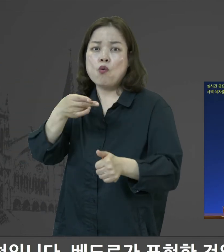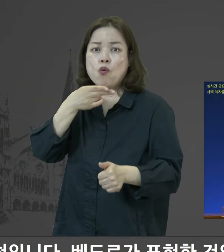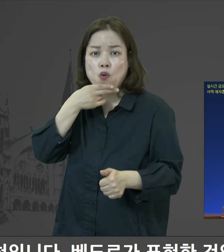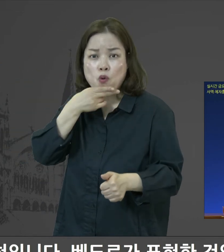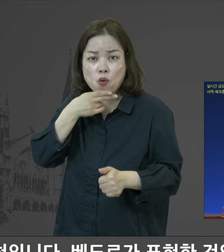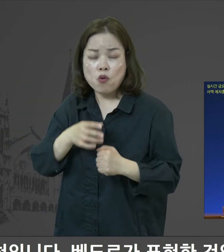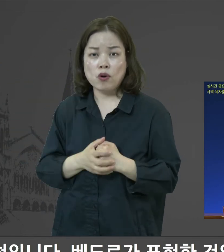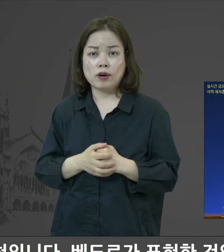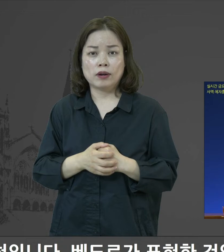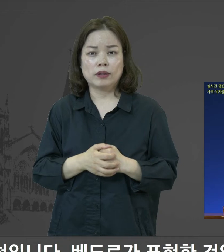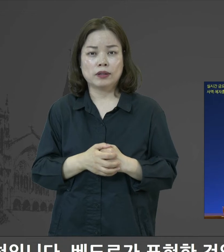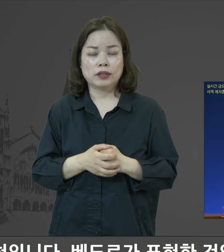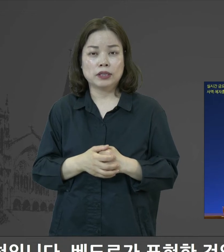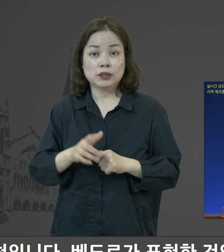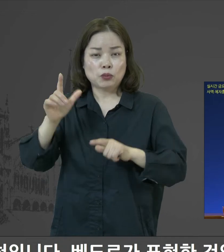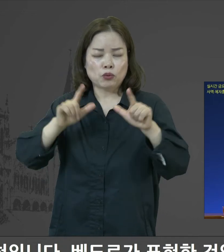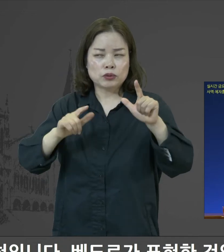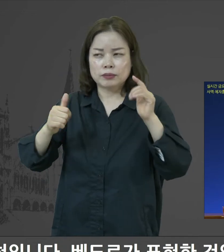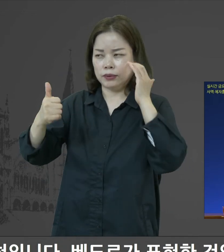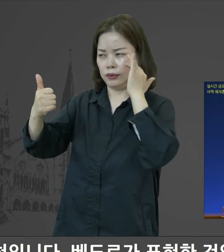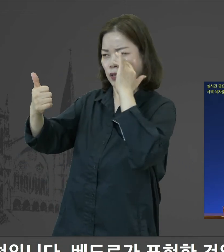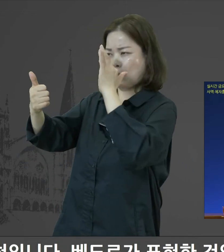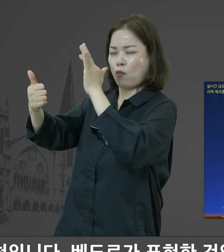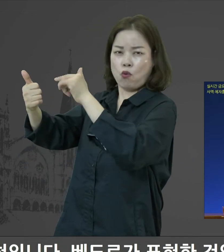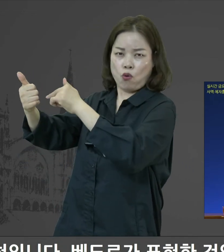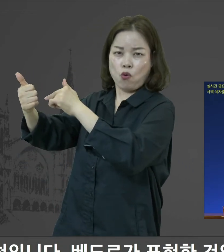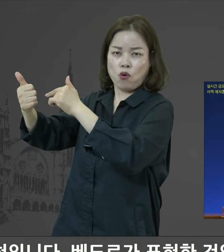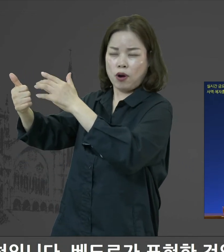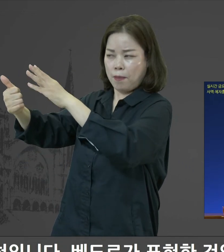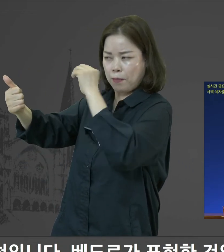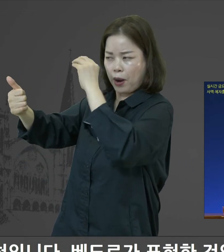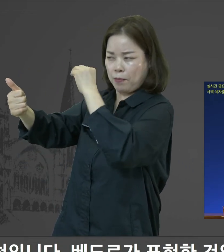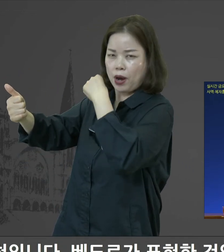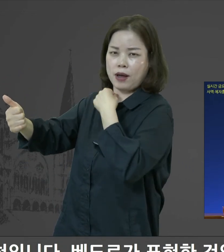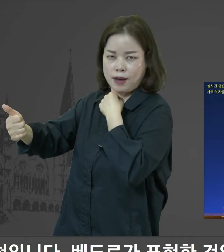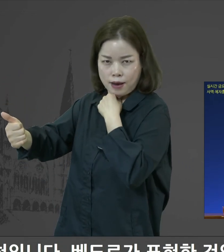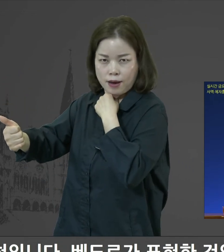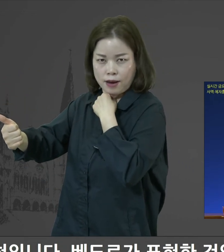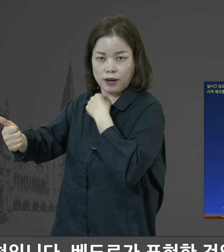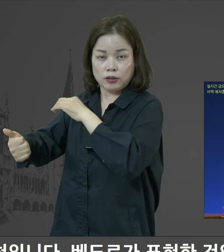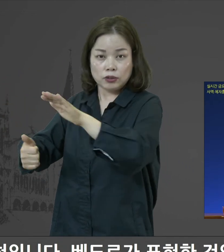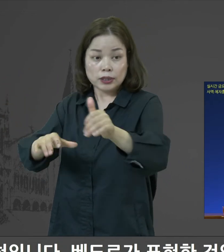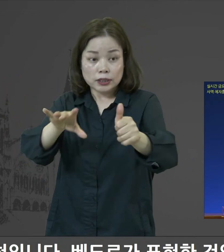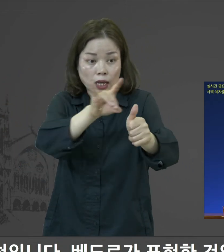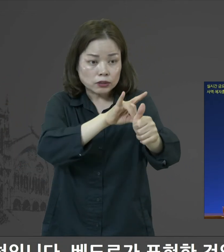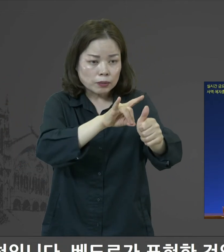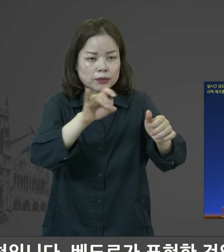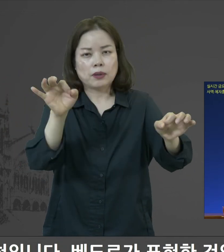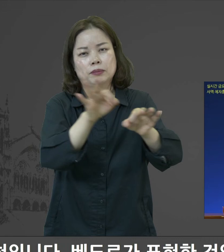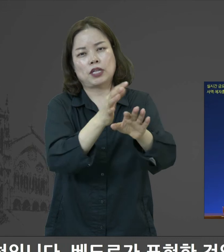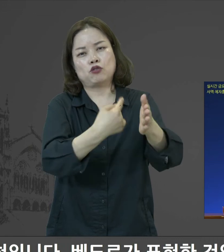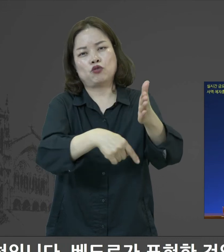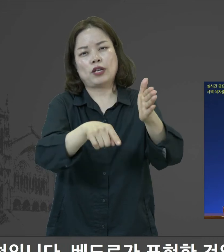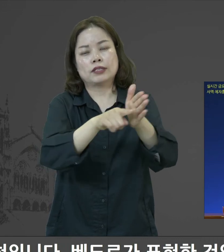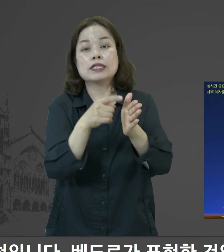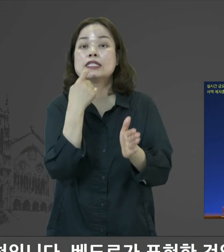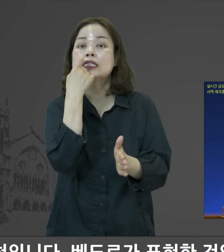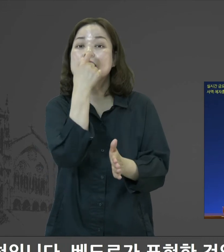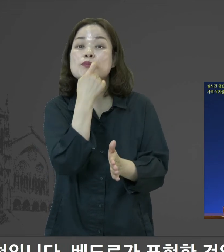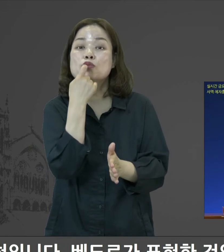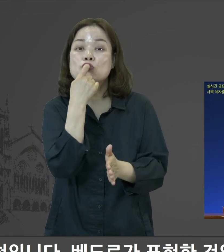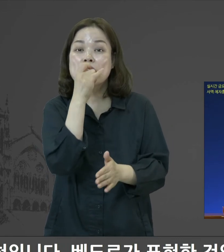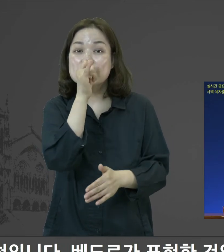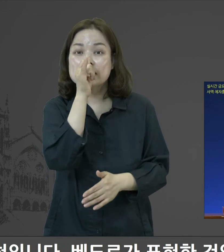여러분, 이 모습을 우리가 사모하고 나가자는 겁니다. 여러분, 우리가 간사함을 없애나갈 때 입술에